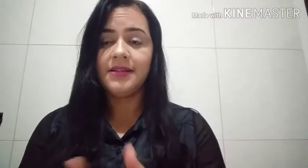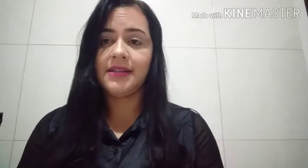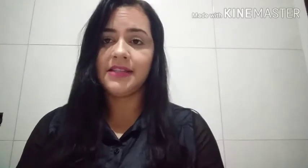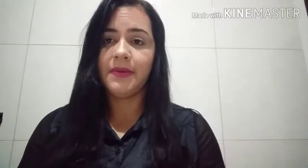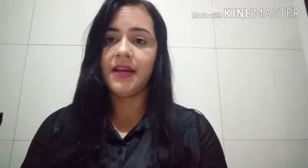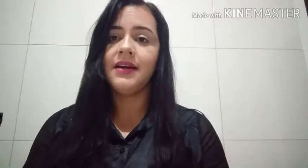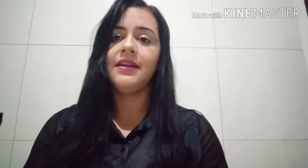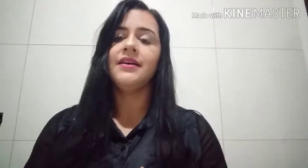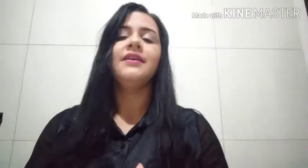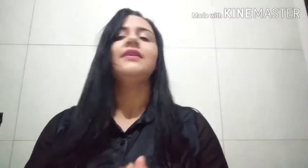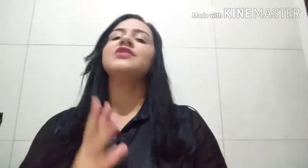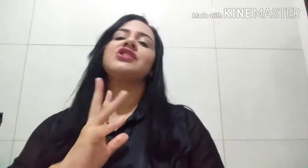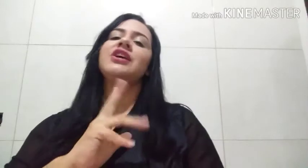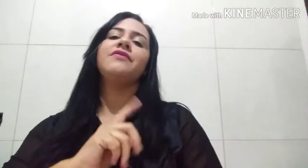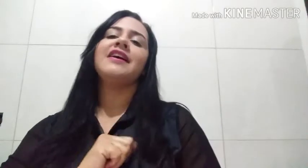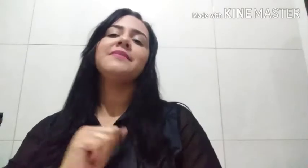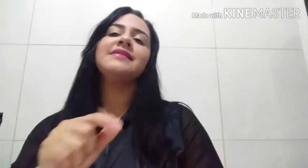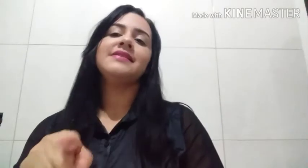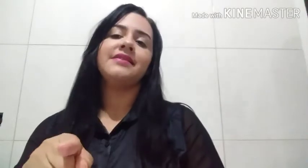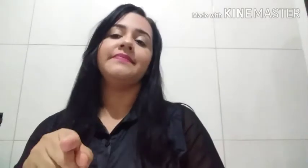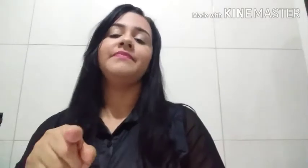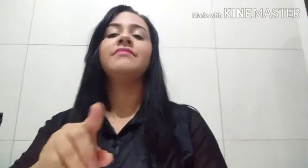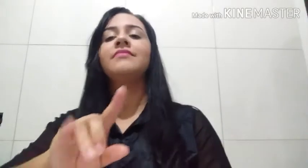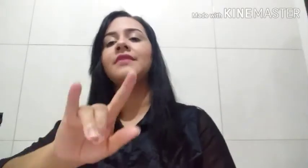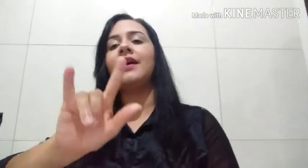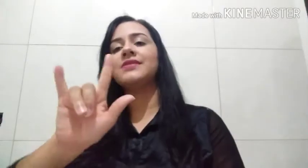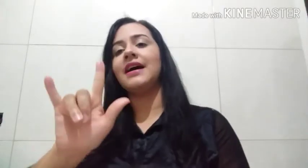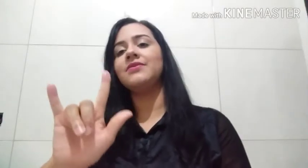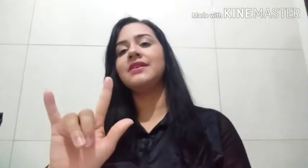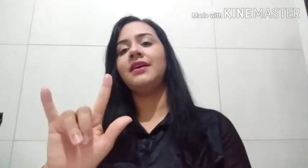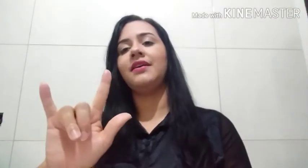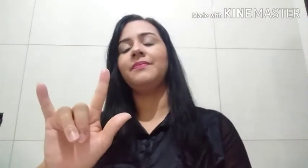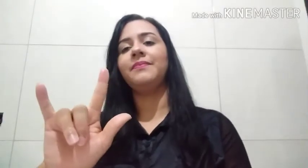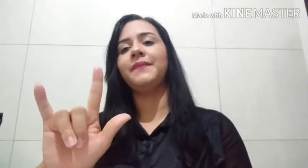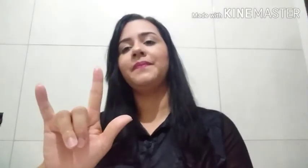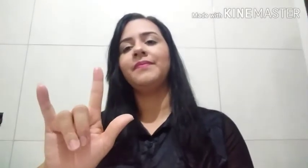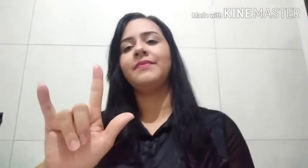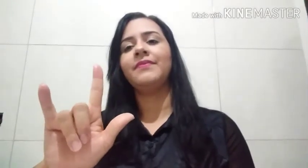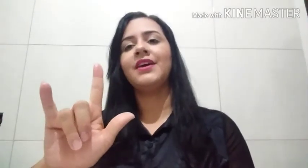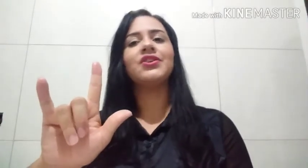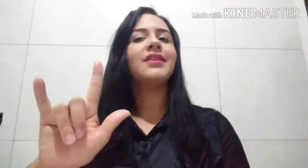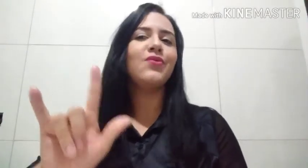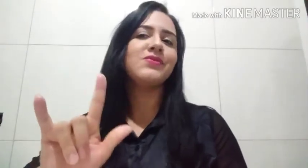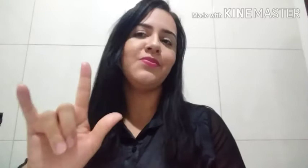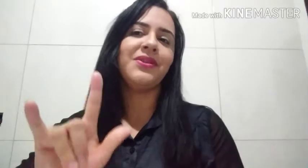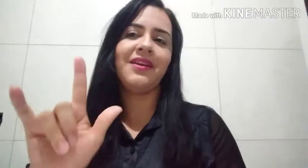sinais americana, a gente já não faz mais assim. É usado isso aqui. A gente até usa muito, né?